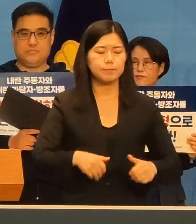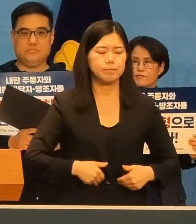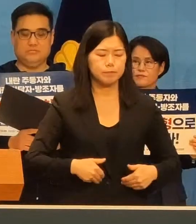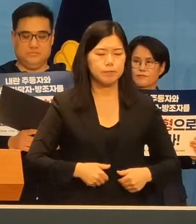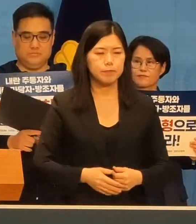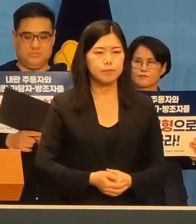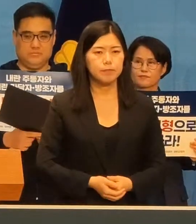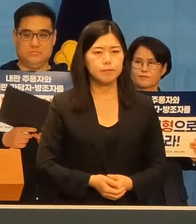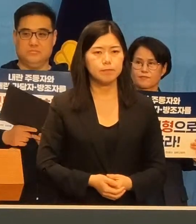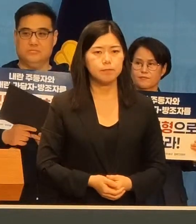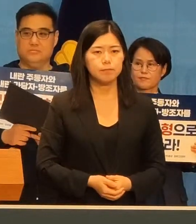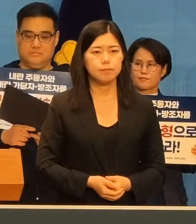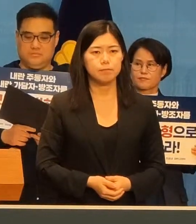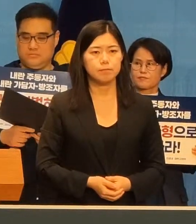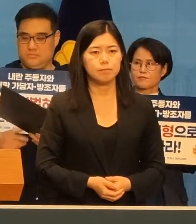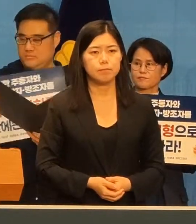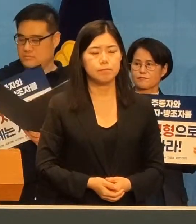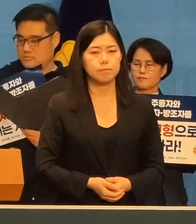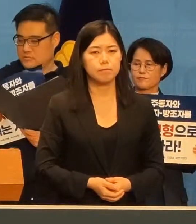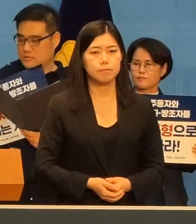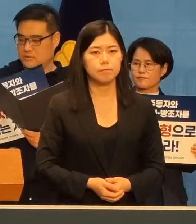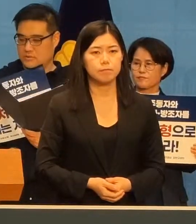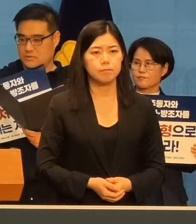나서십시오. 더민실 회원 일동.